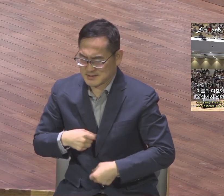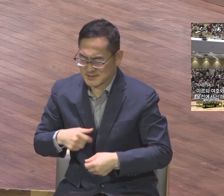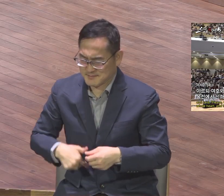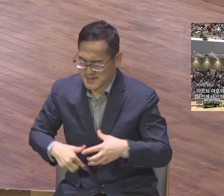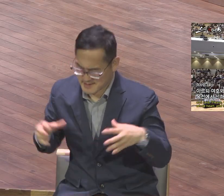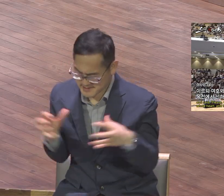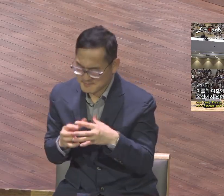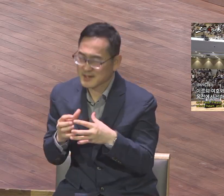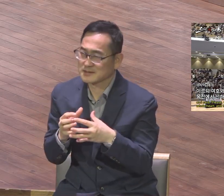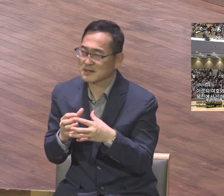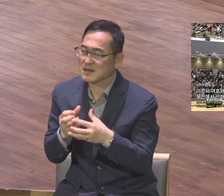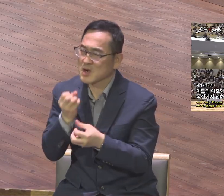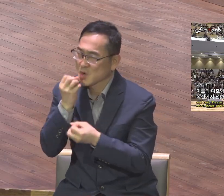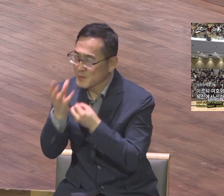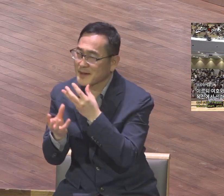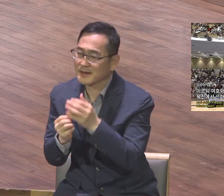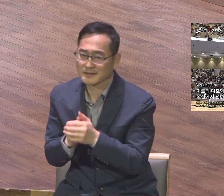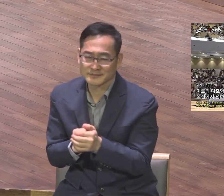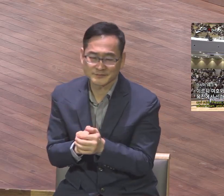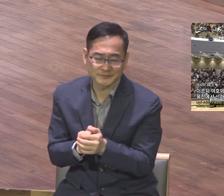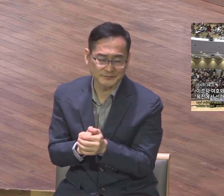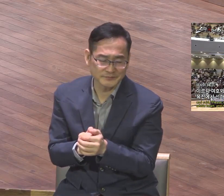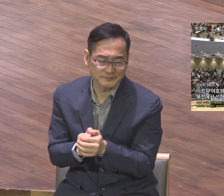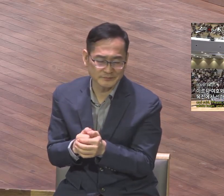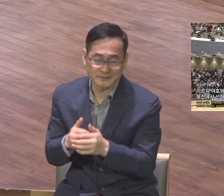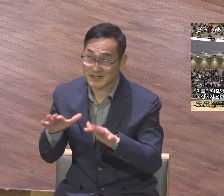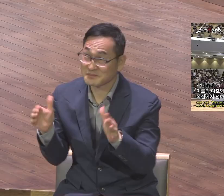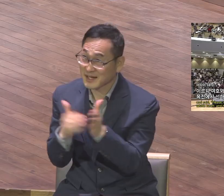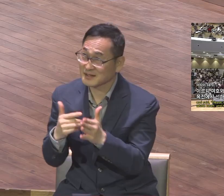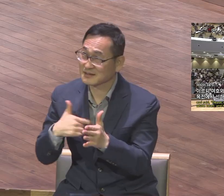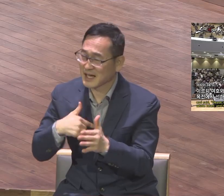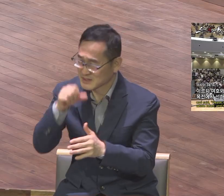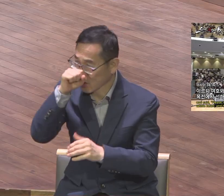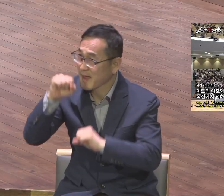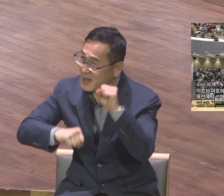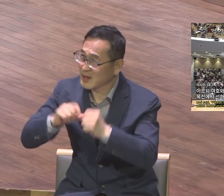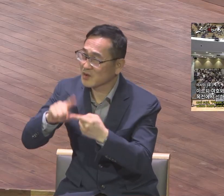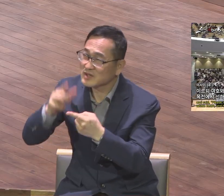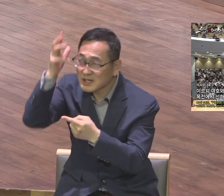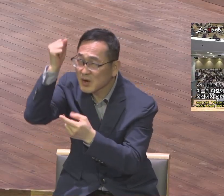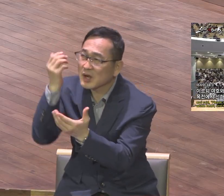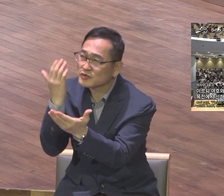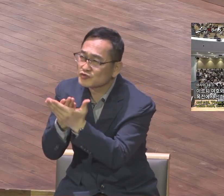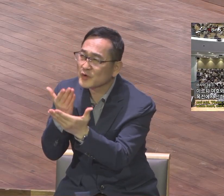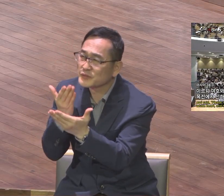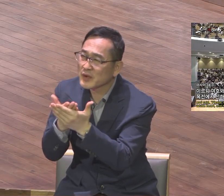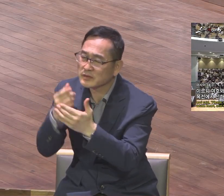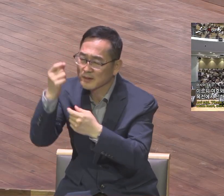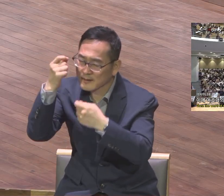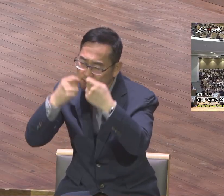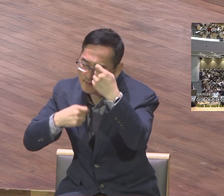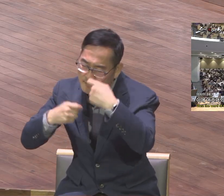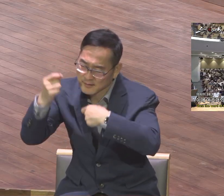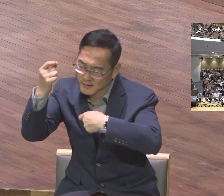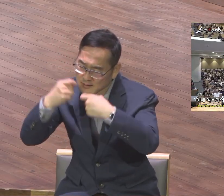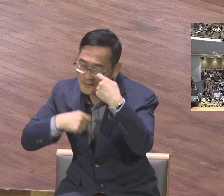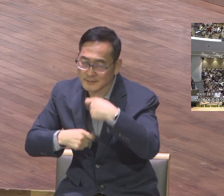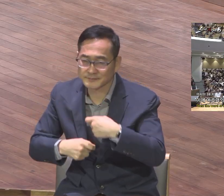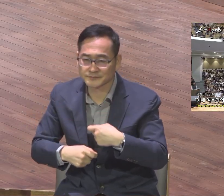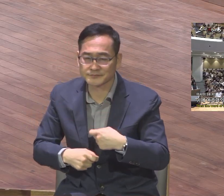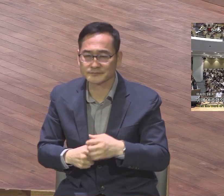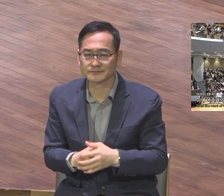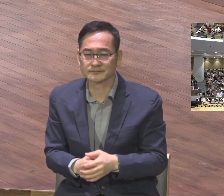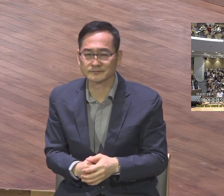전심으로 행하며 주의 목전에서 선하게 행한 것을 기억하소서 하고 히스기야가 심히 통곡하니